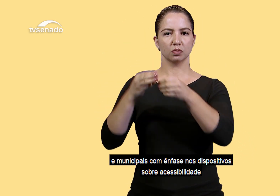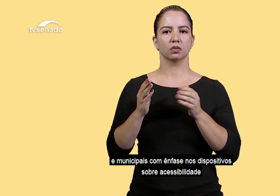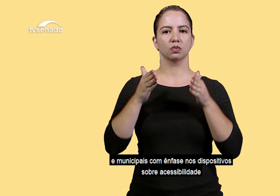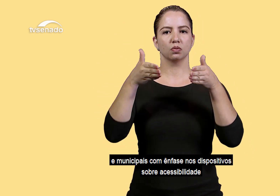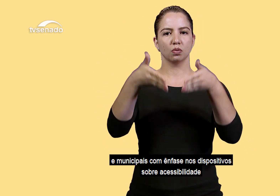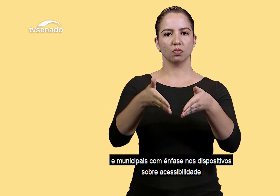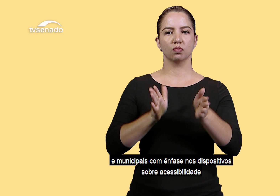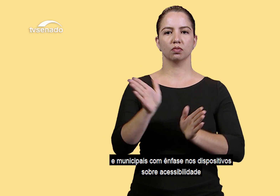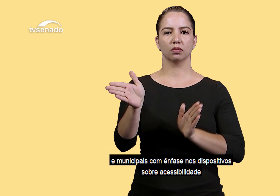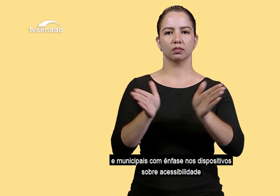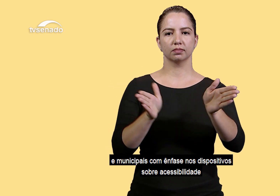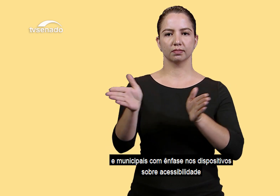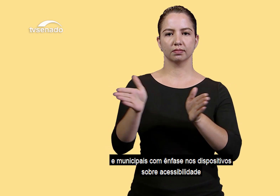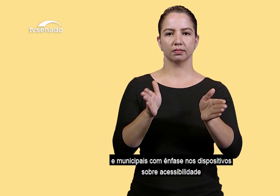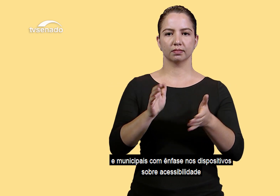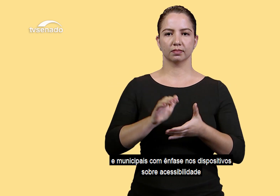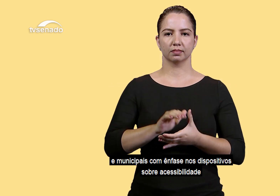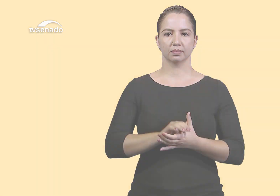acessibilidade.